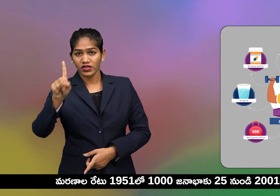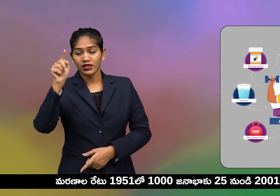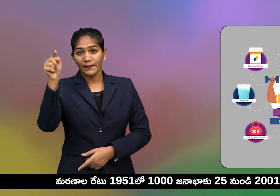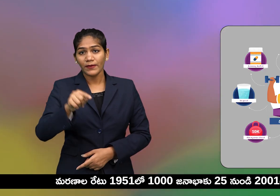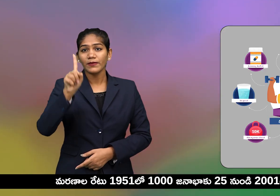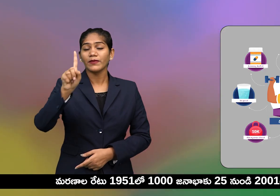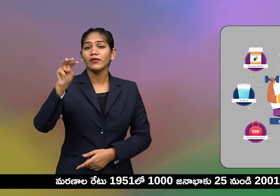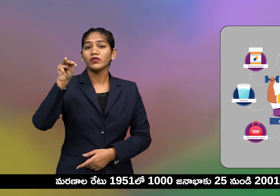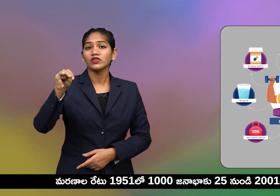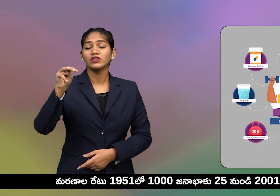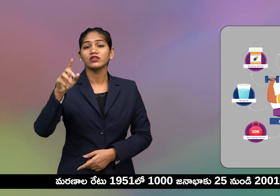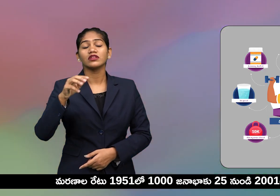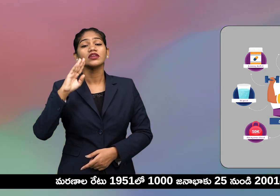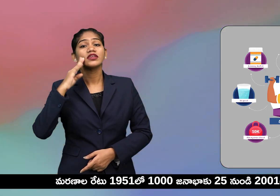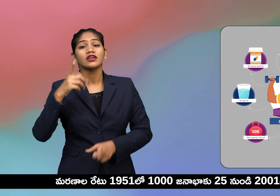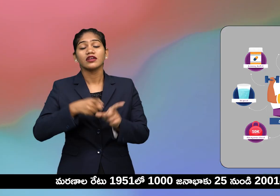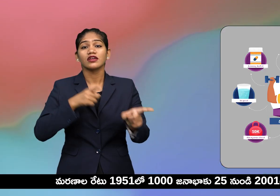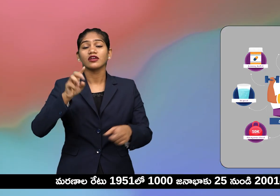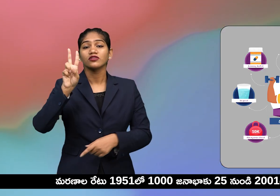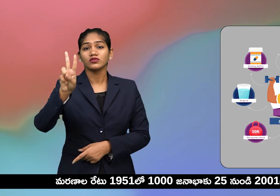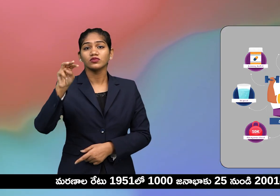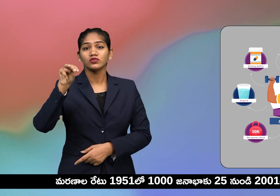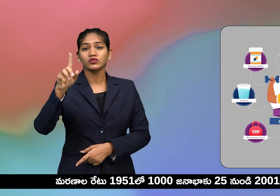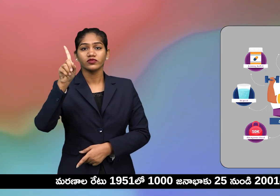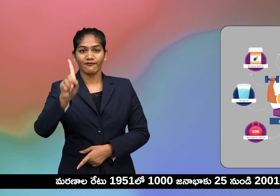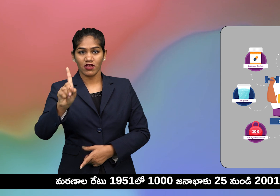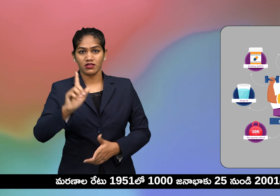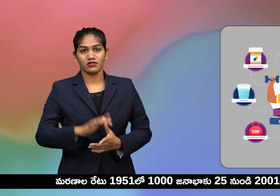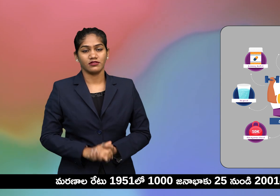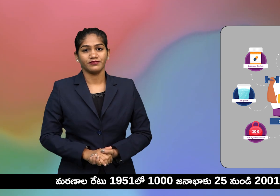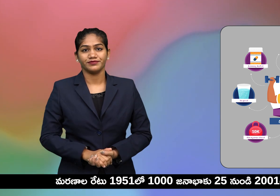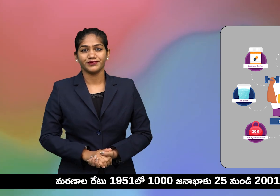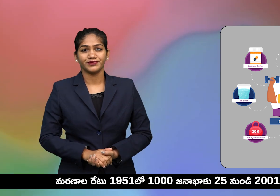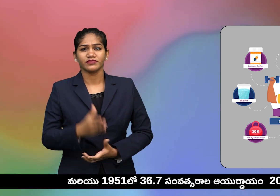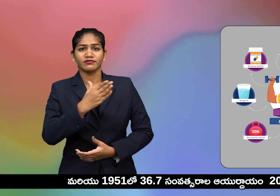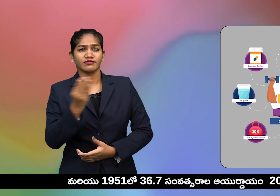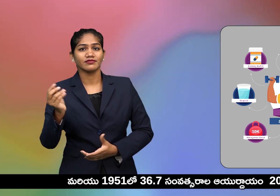8.1కి తగ్గింది. మరియు